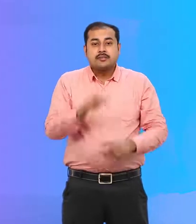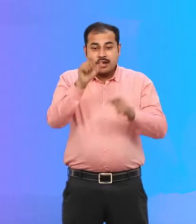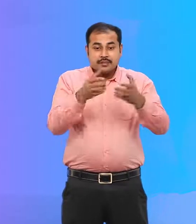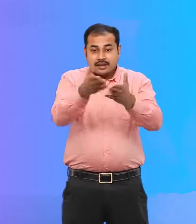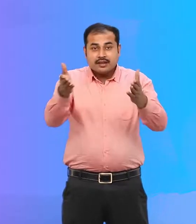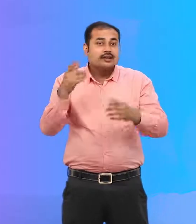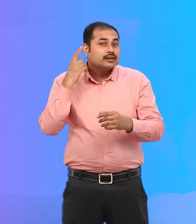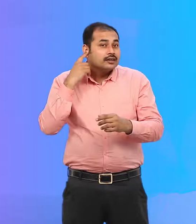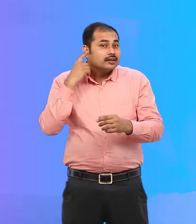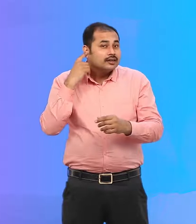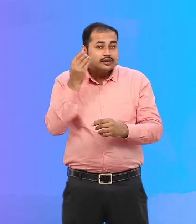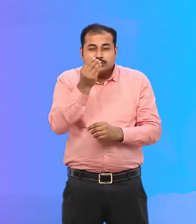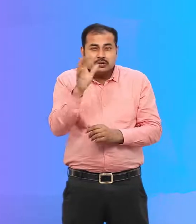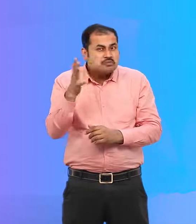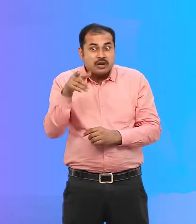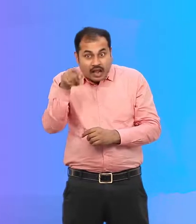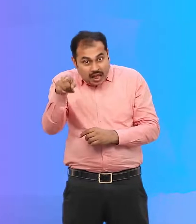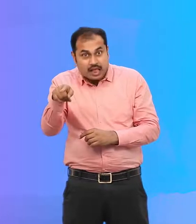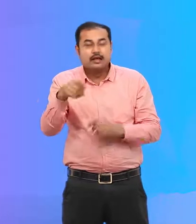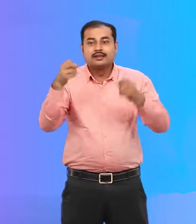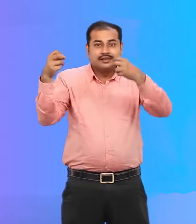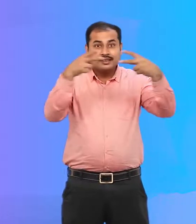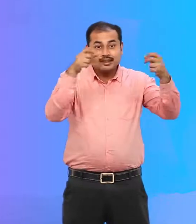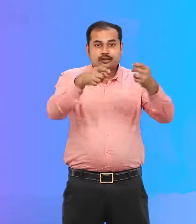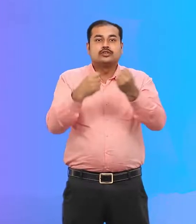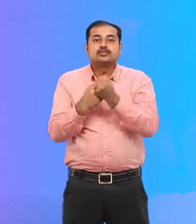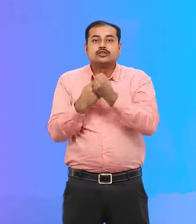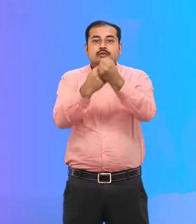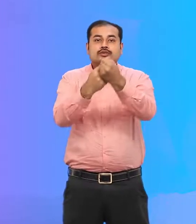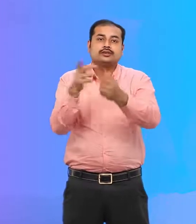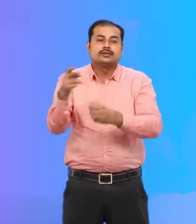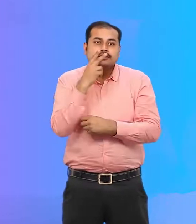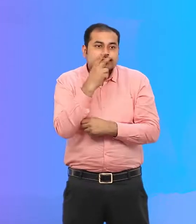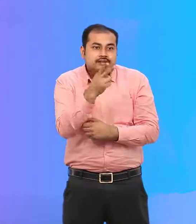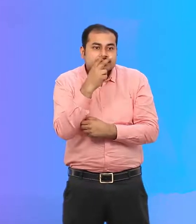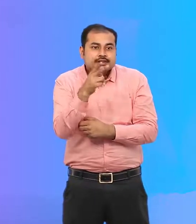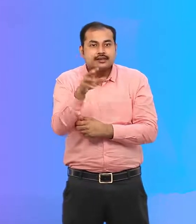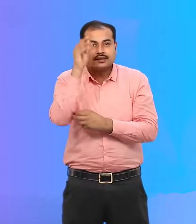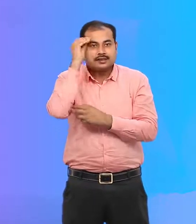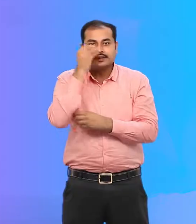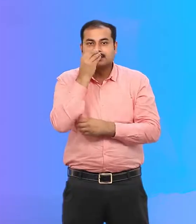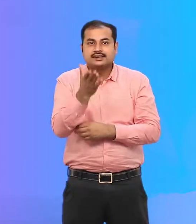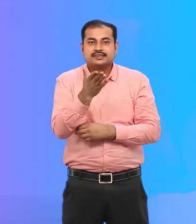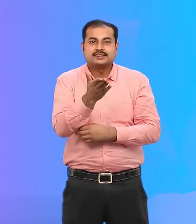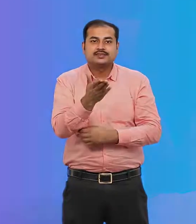कि यह उनके लिए बहुत मददगार है जो सुन नहीं सकते हैं झाल